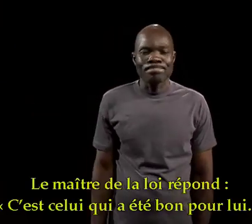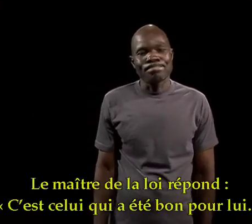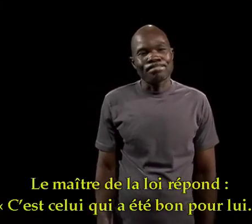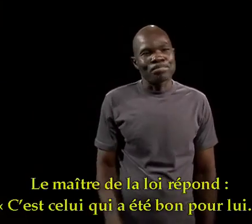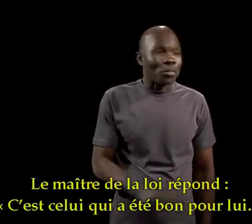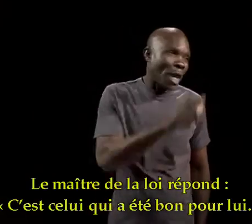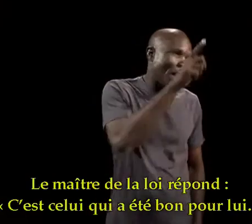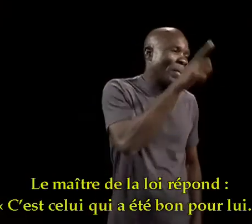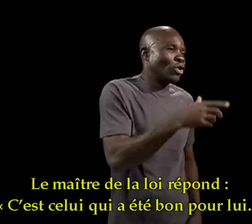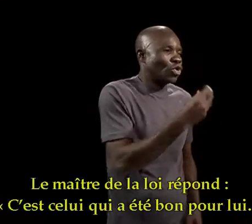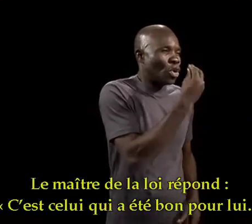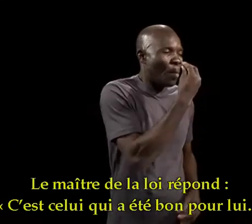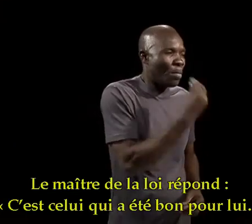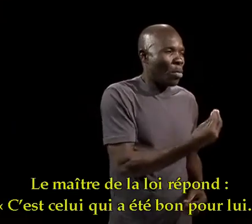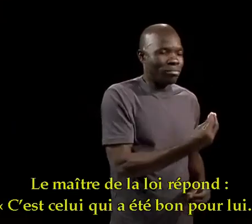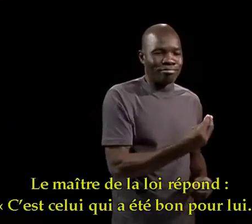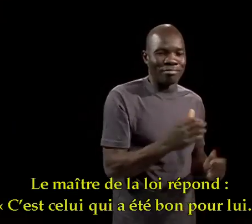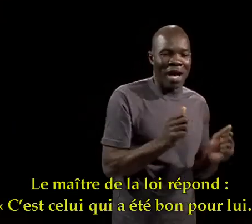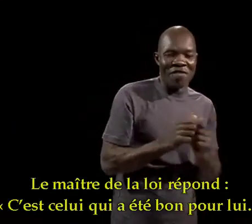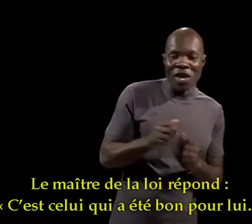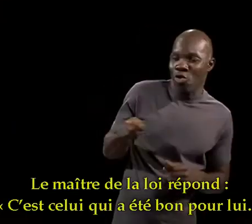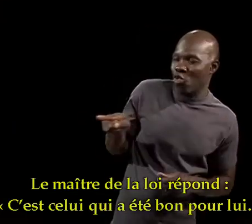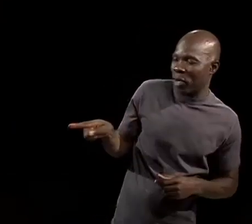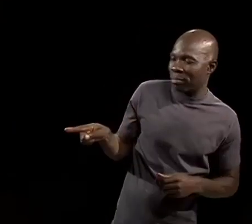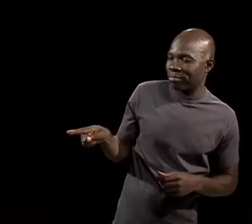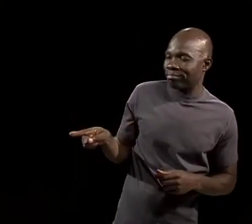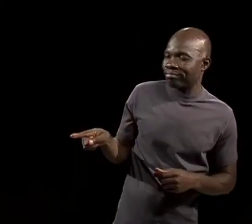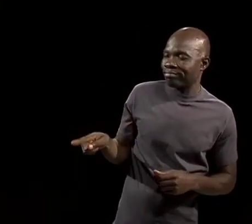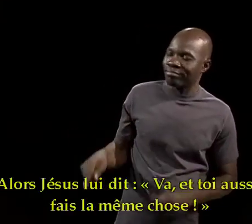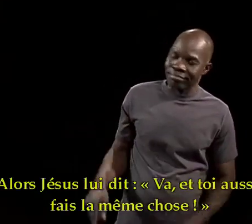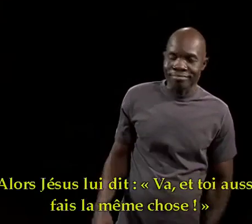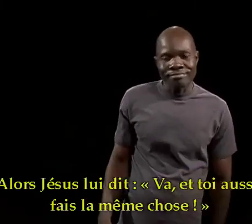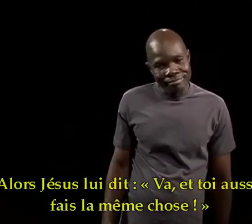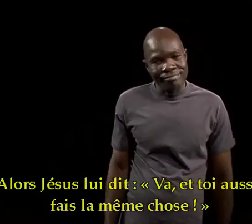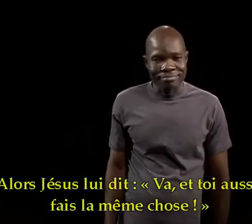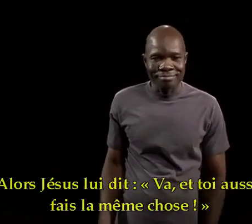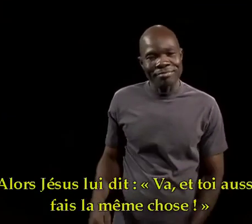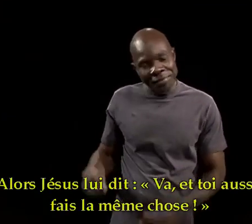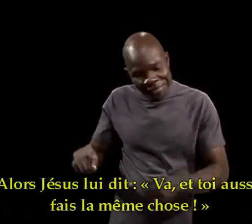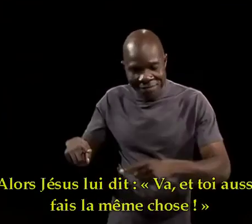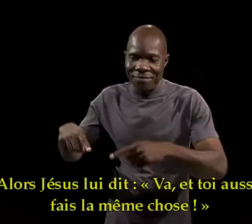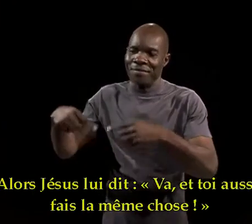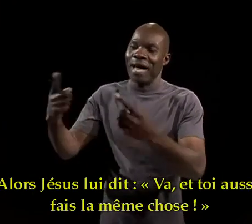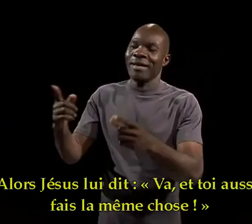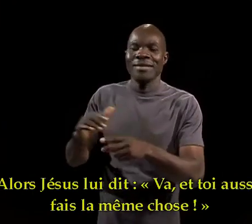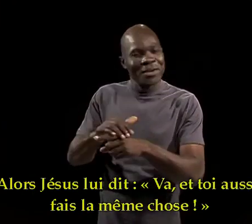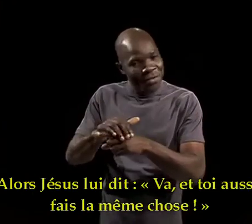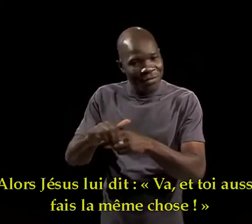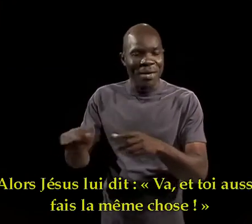Le maître de la loi répond « C'est celui qui a été bon pour lui. » Alors Jésus lui dit « Va, et toi aussi